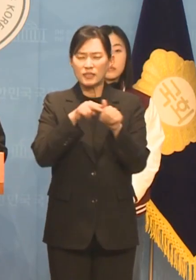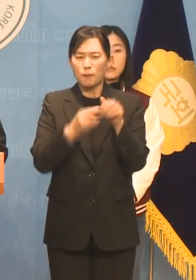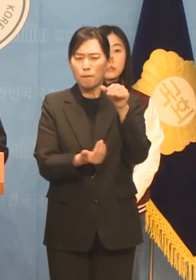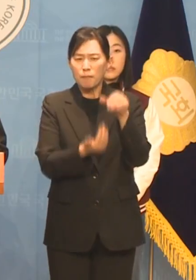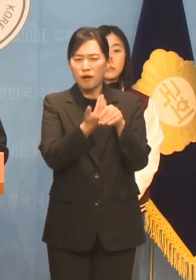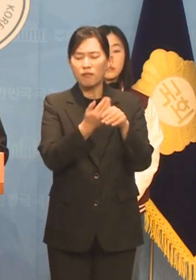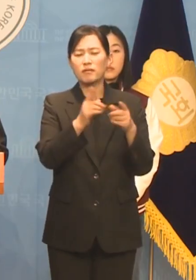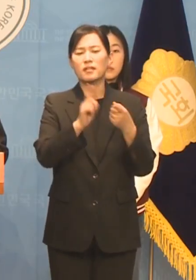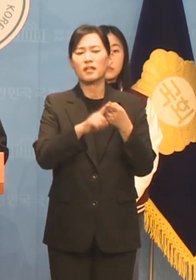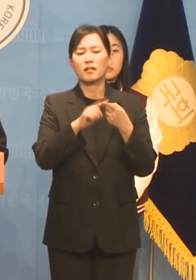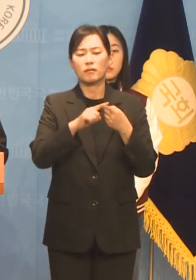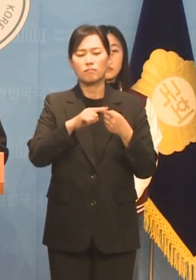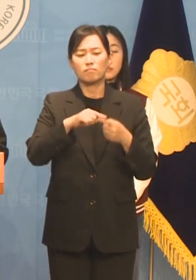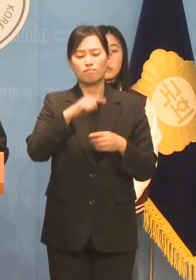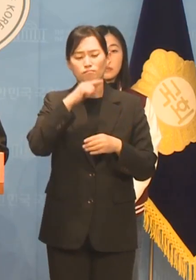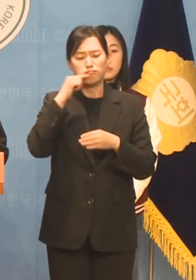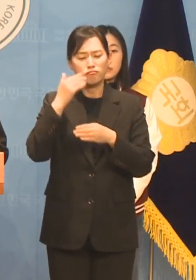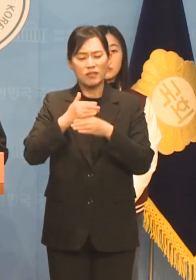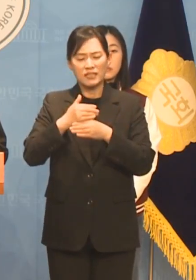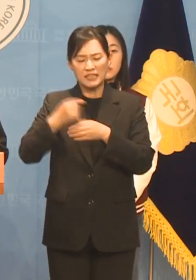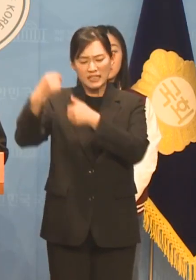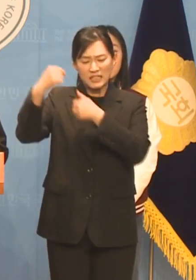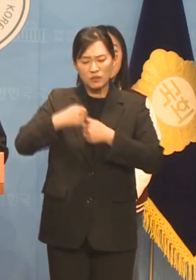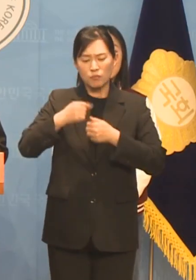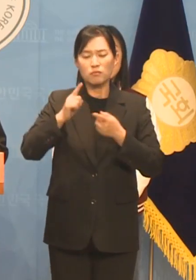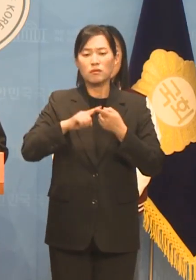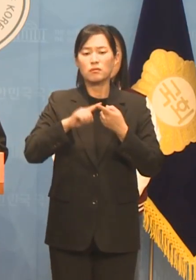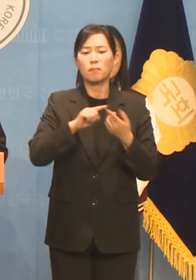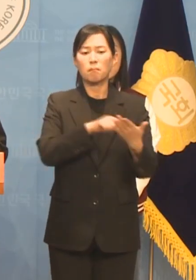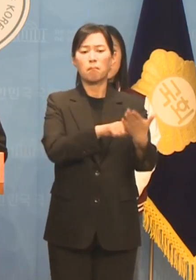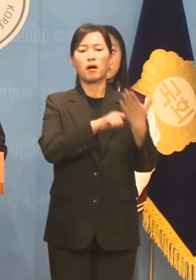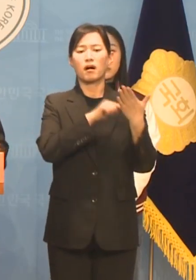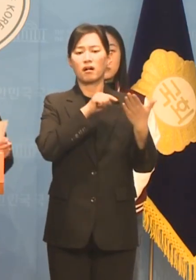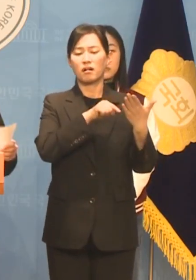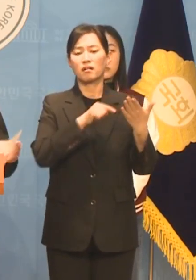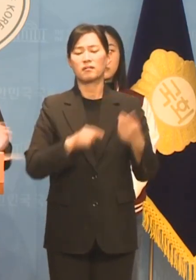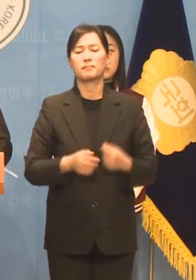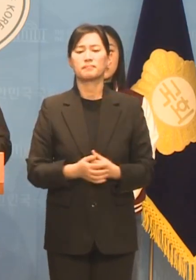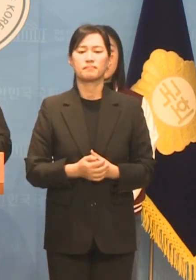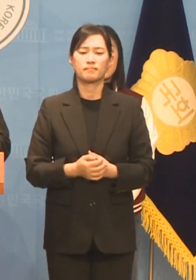드러난 북한의 지령문에서 그대로 나타났다는 점입니다.